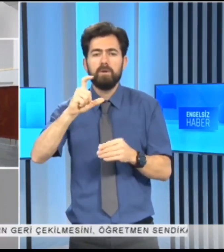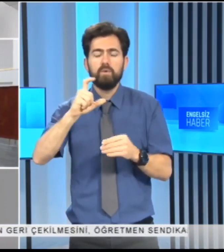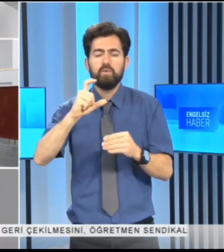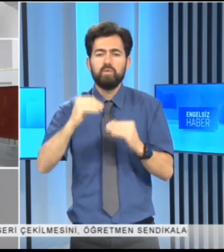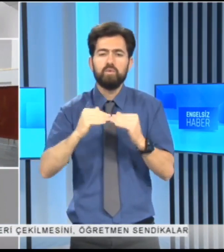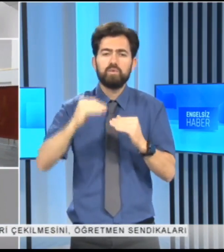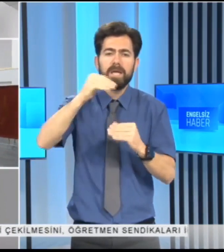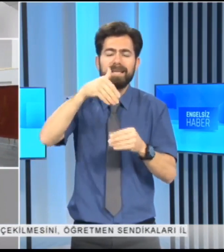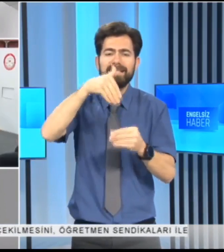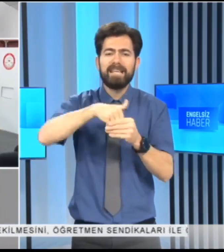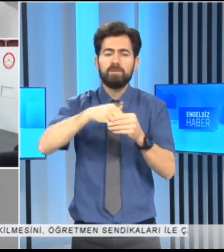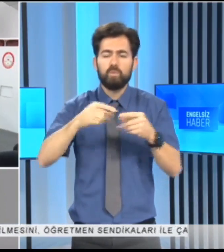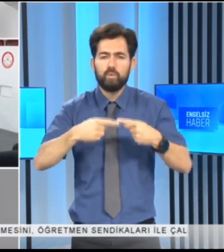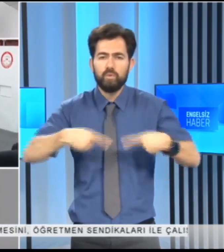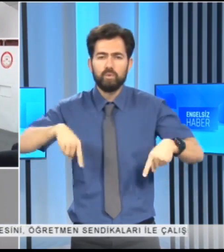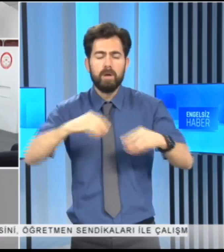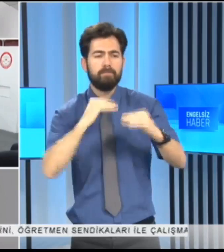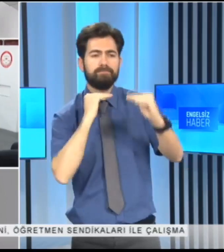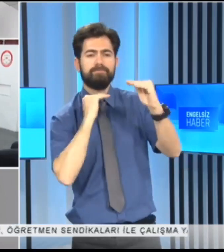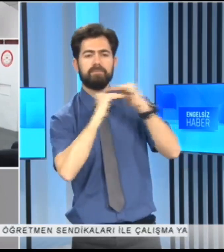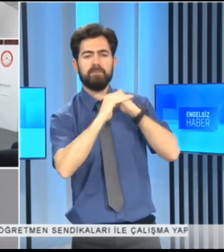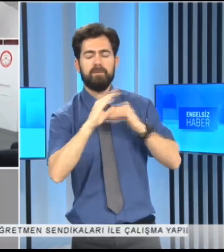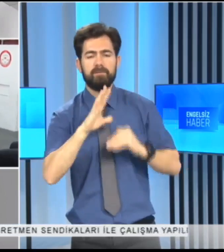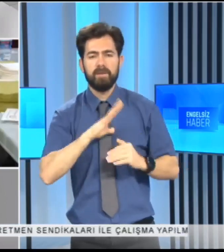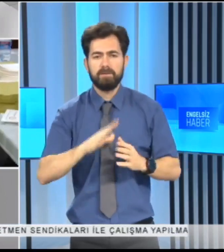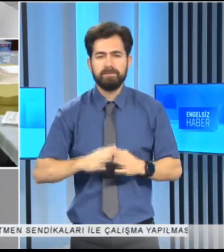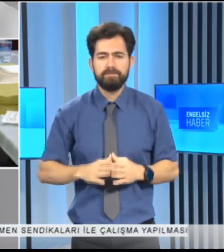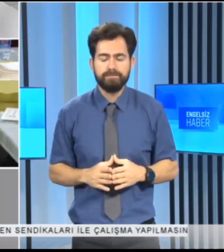Kurulu'na gönderildi.